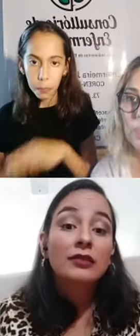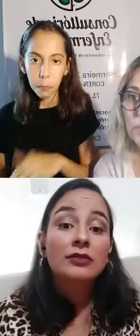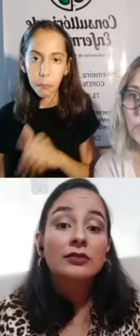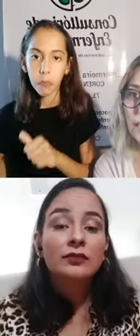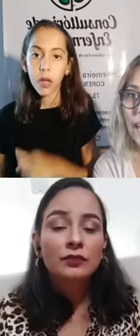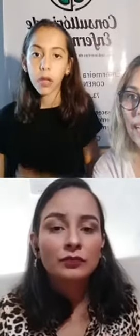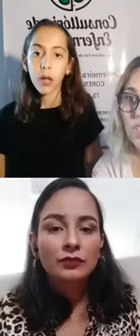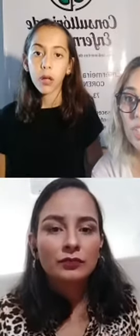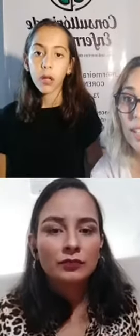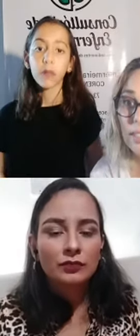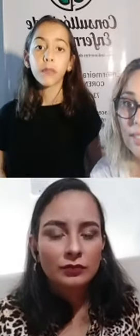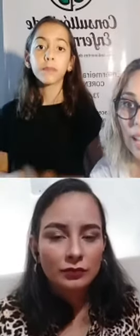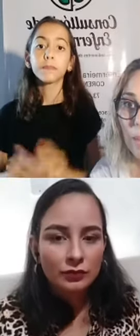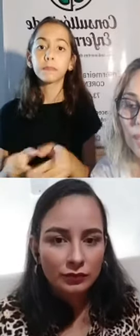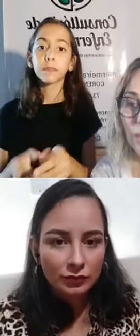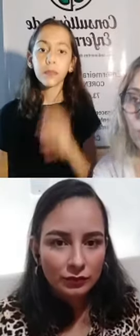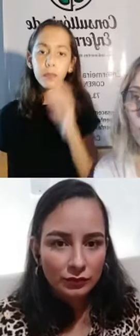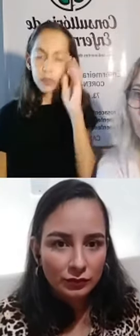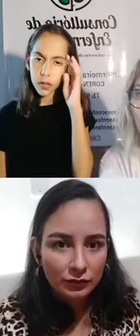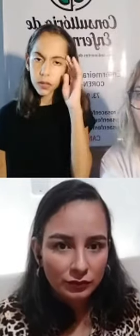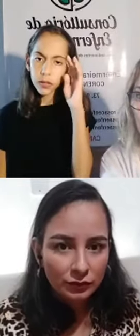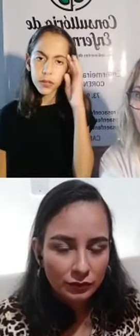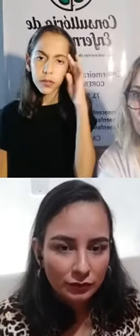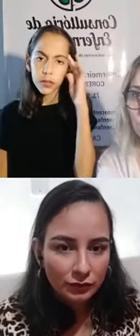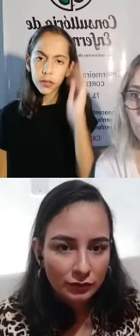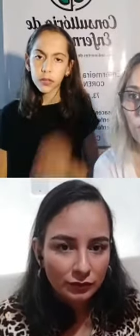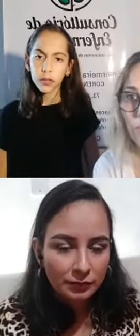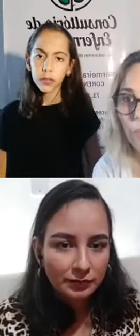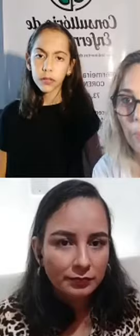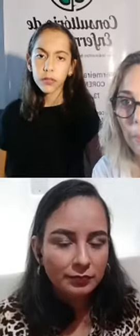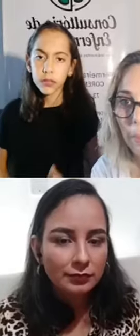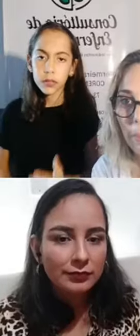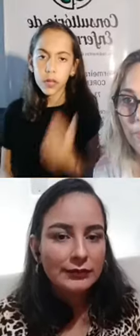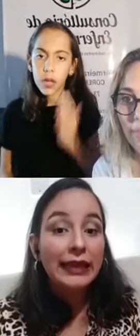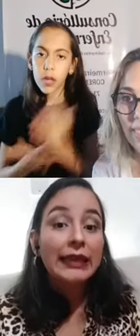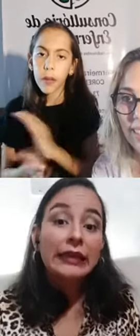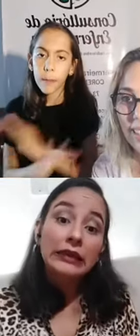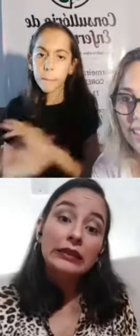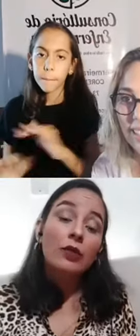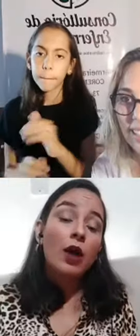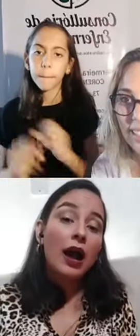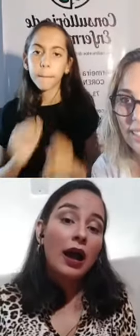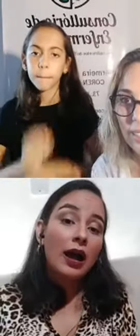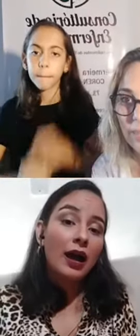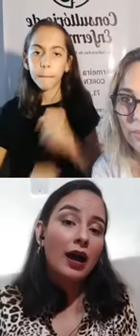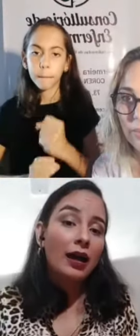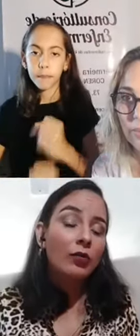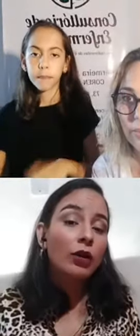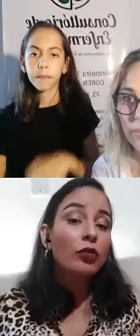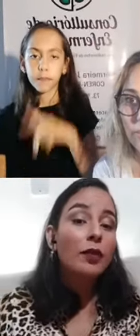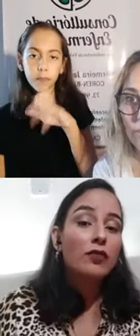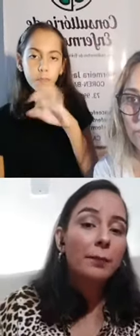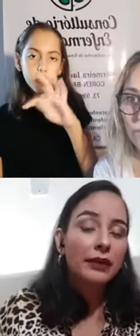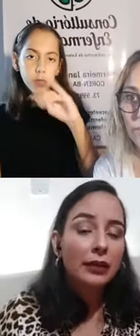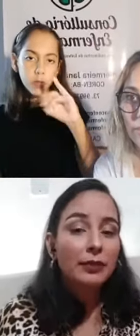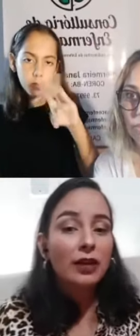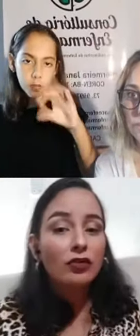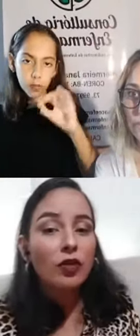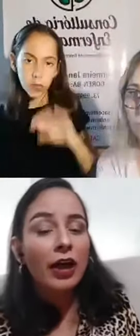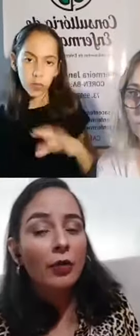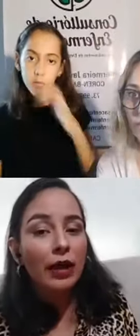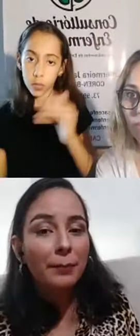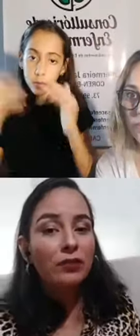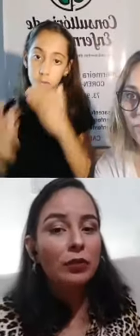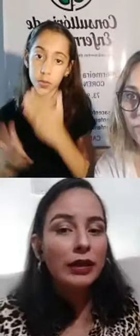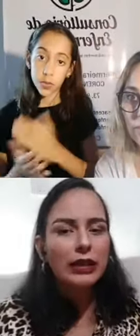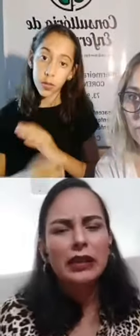na possibilidade de cancelamento do ano letivo? Então, quando começou a pandemia,